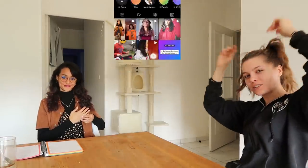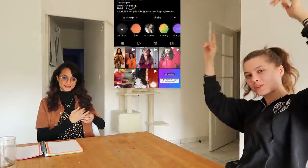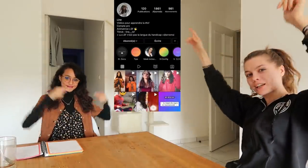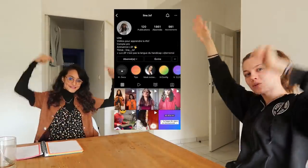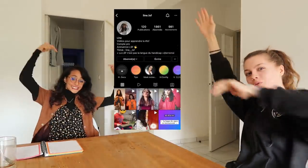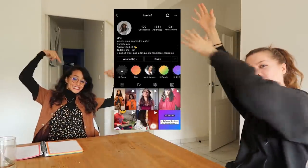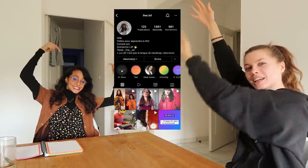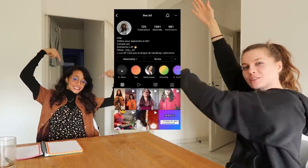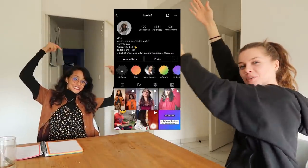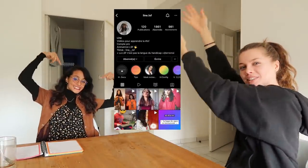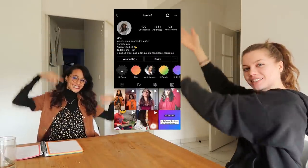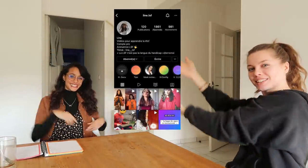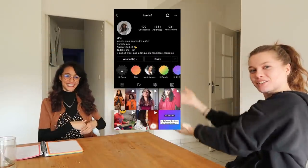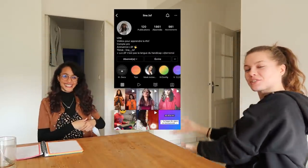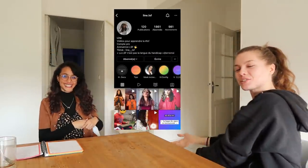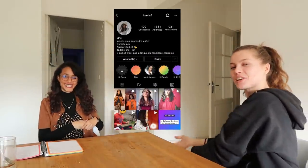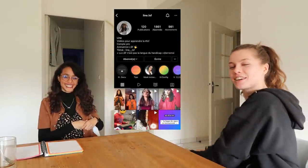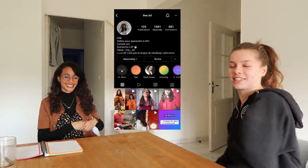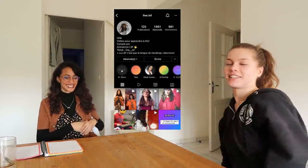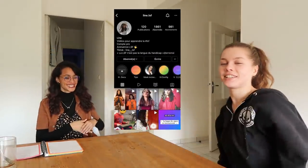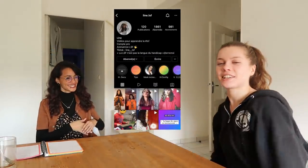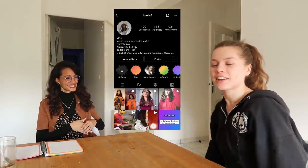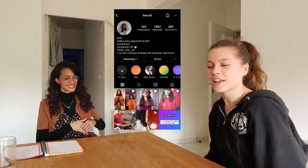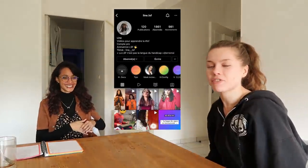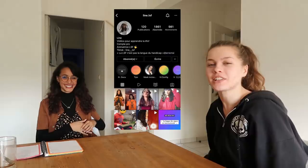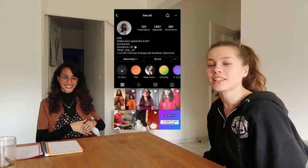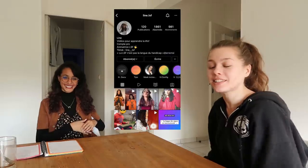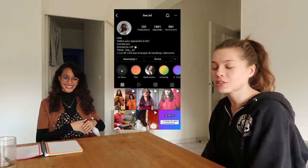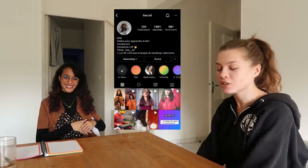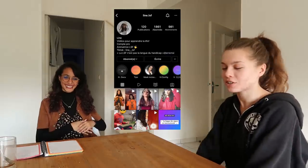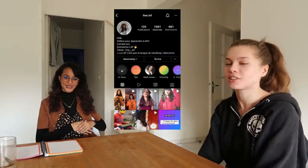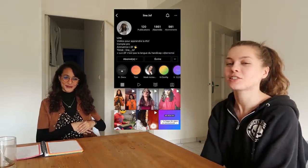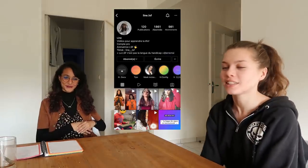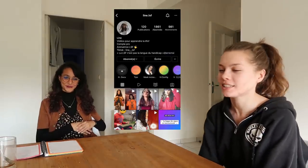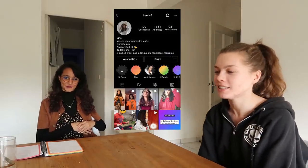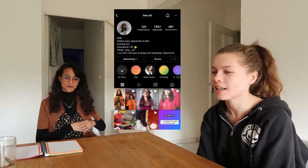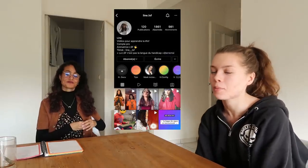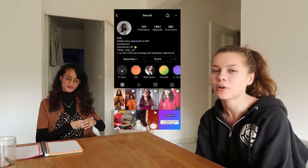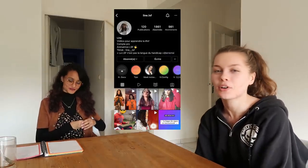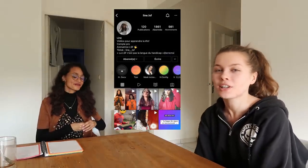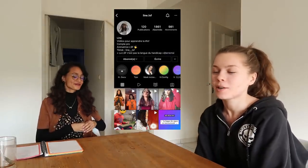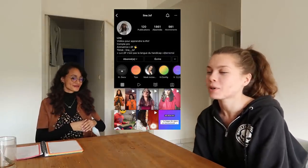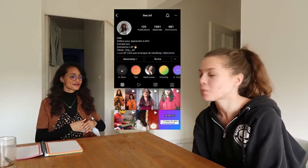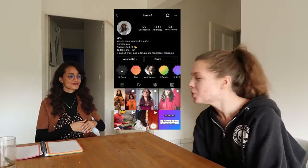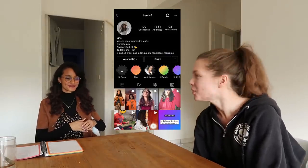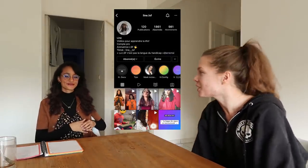sur les réseaux, je vous mets les réseaux juste là. Qui elle fait des TikTok en langue des signes, elle apprend plein de mots et